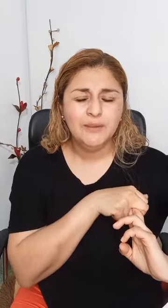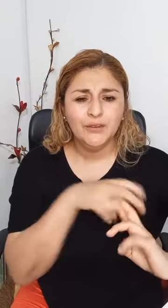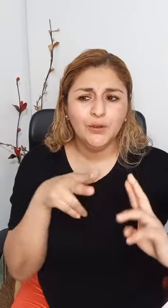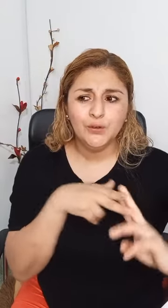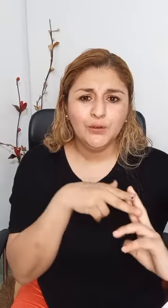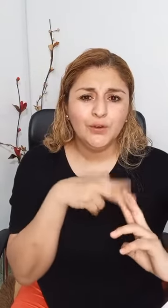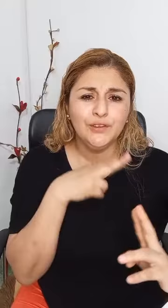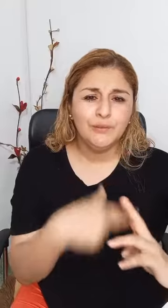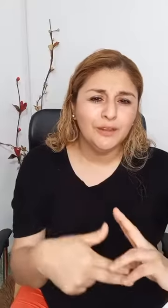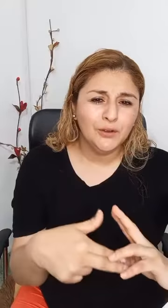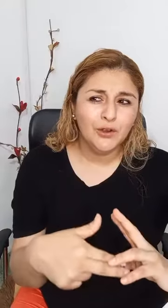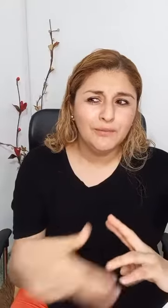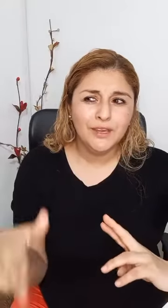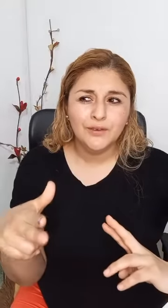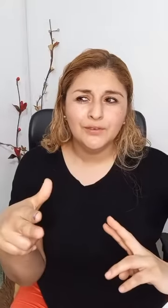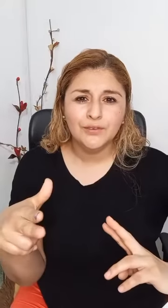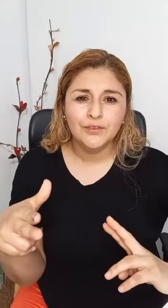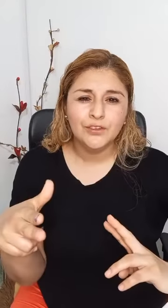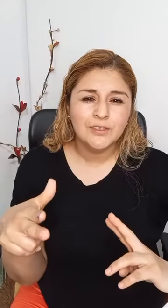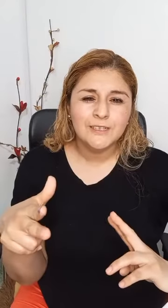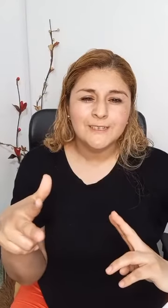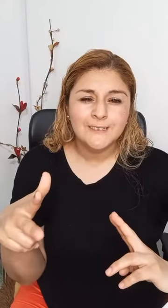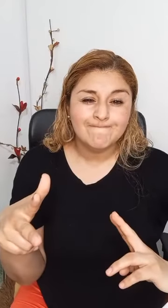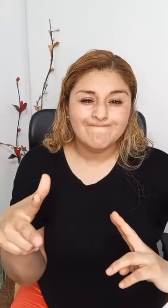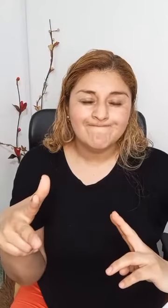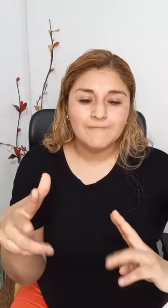¿Estoy mirando con tus ojos, estoy mirando con los míos?